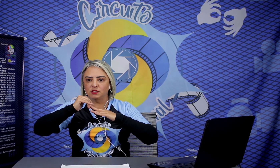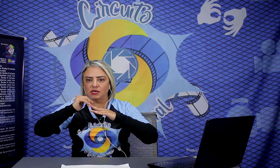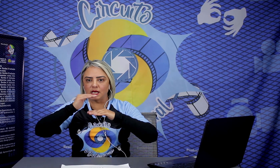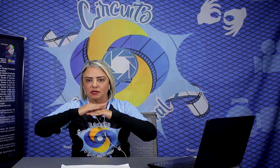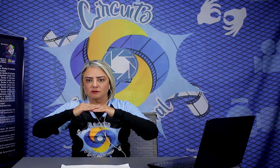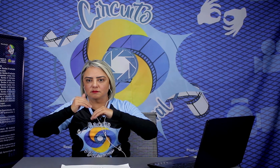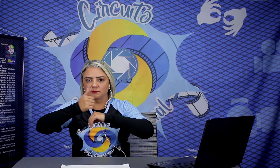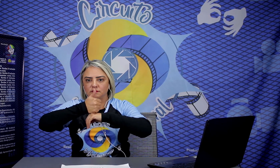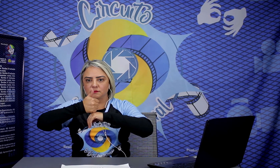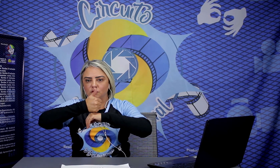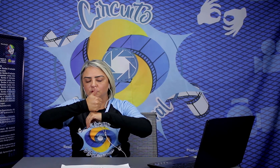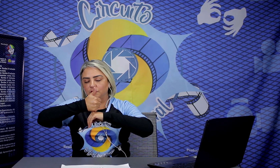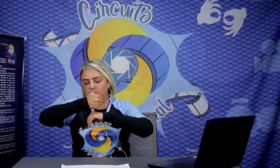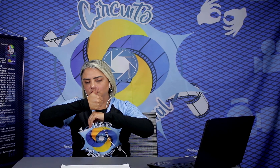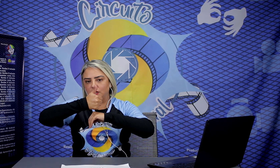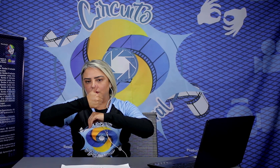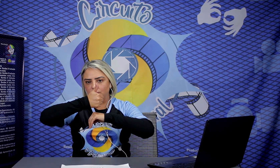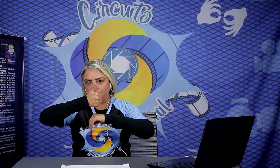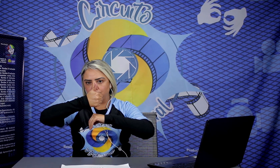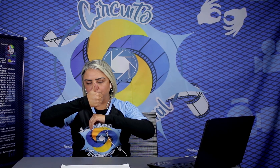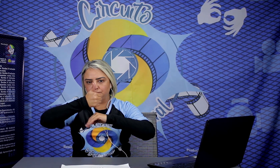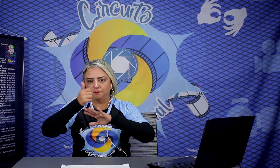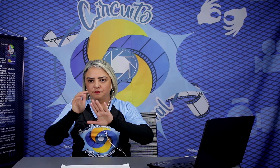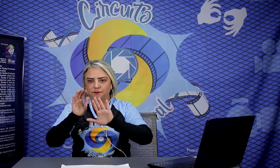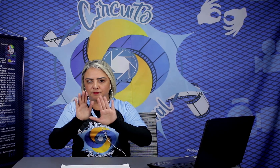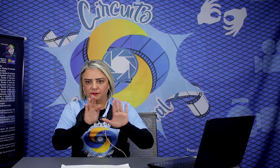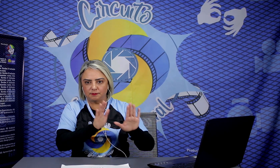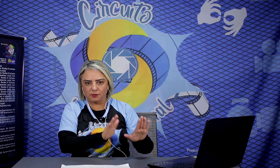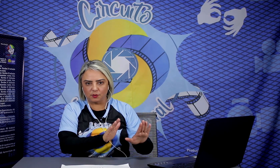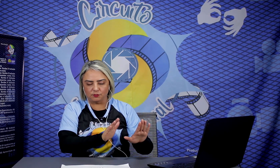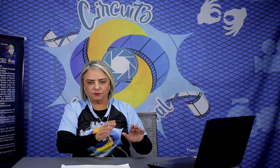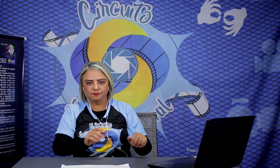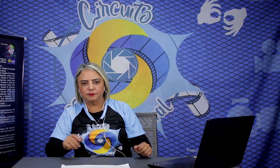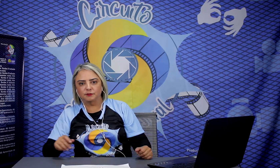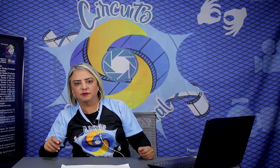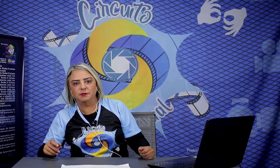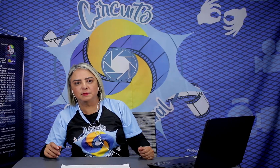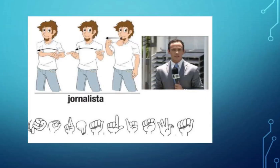profissionais, o profissional. Pronto, vamos ver a primeira lá.